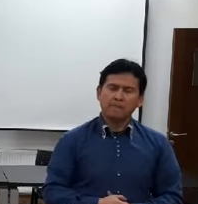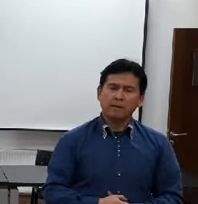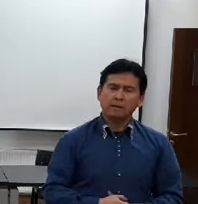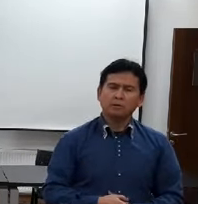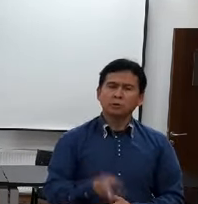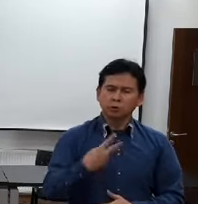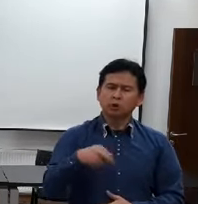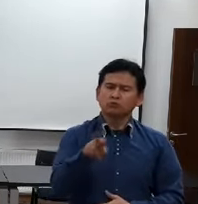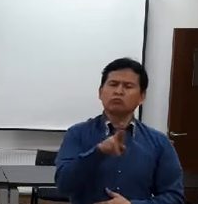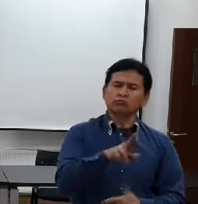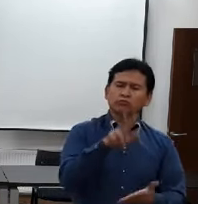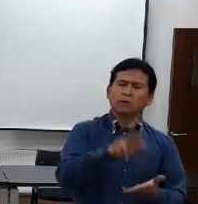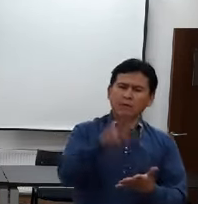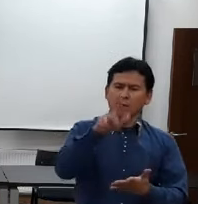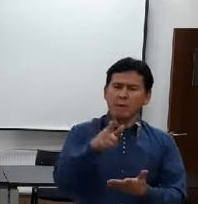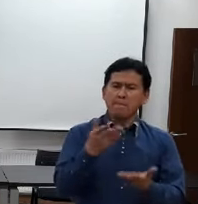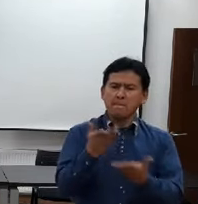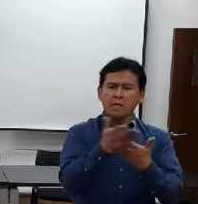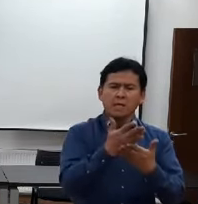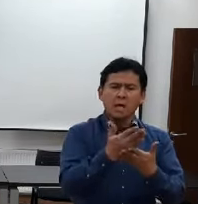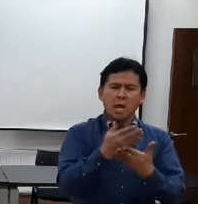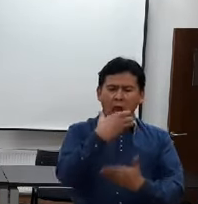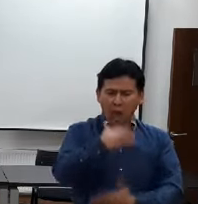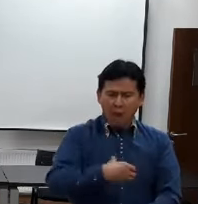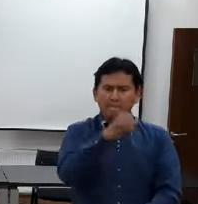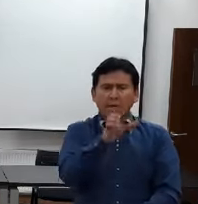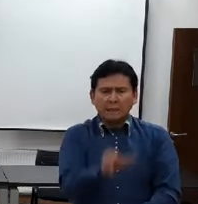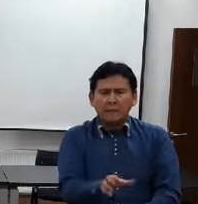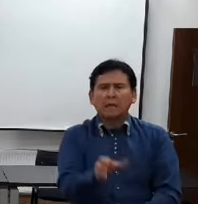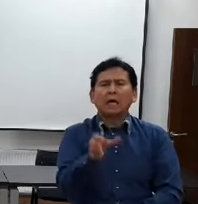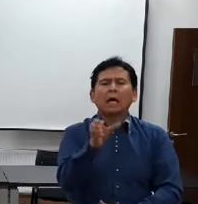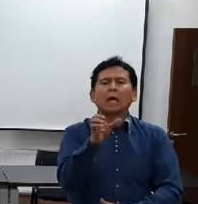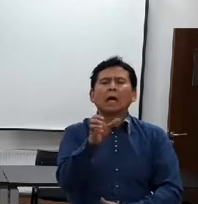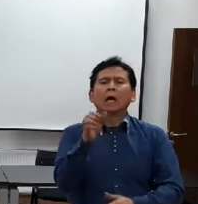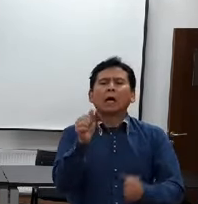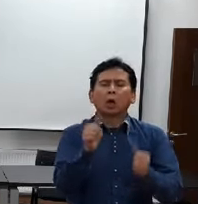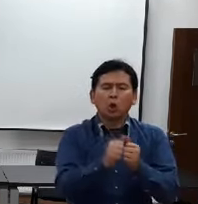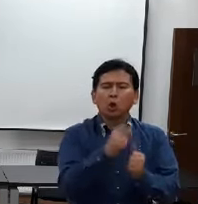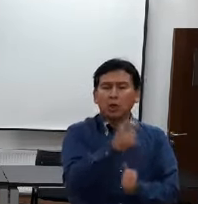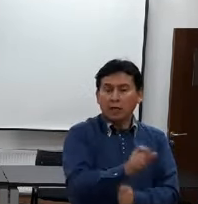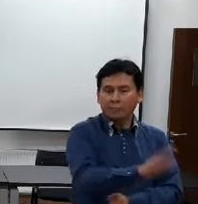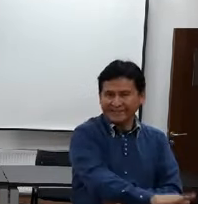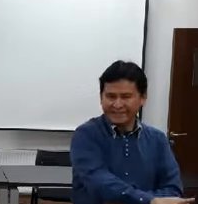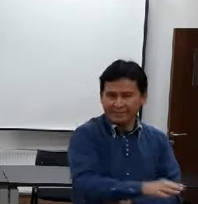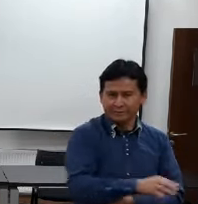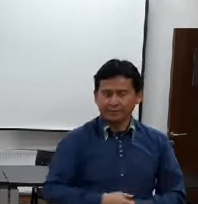reafirmar las palabras de solicitud de empatía para nuestra comunidad que ha hecho nuestra autoridad sanitaria